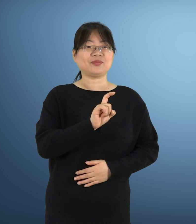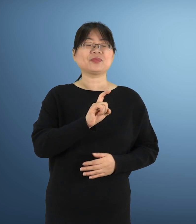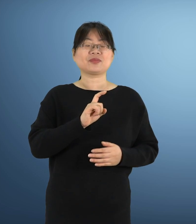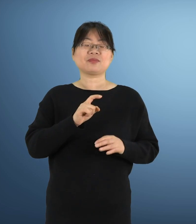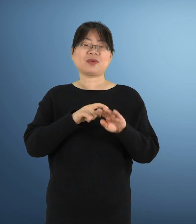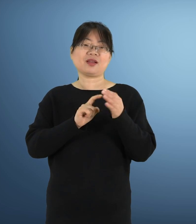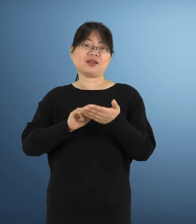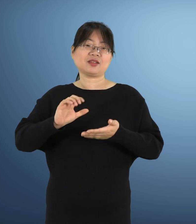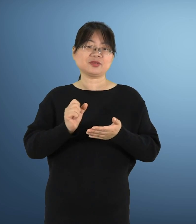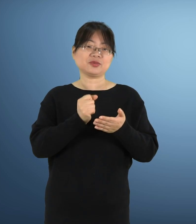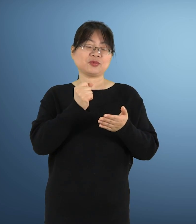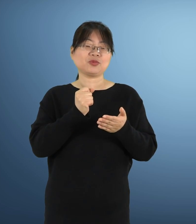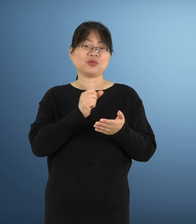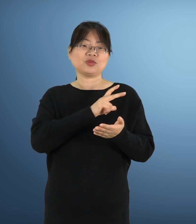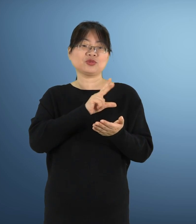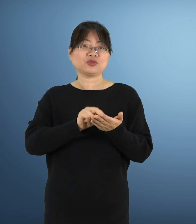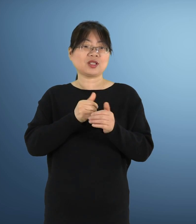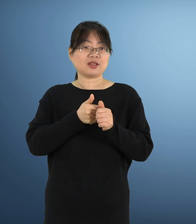지난주는